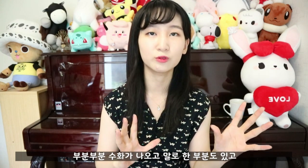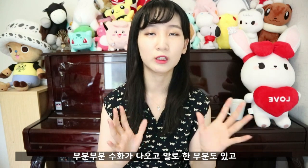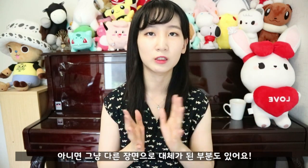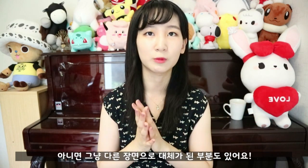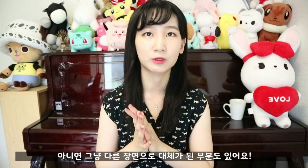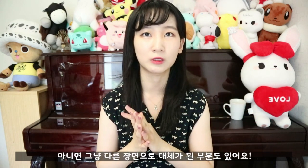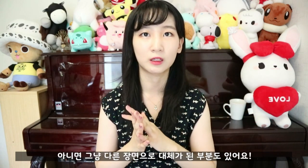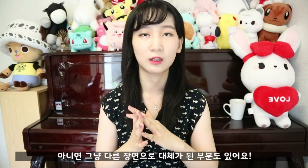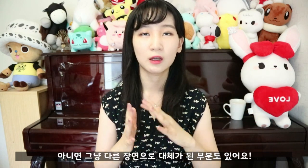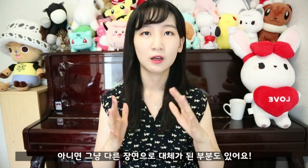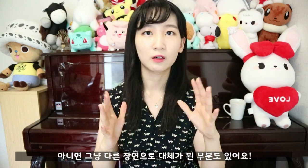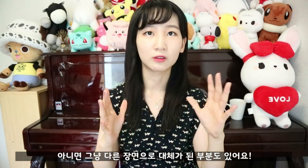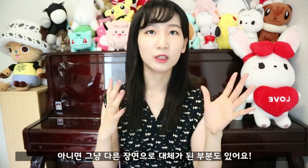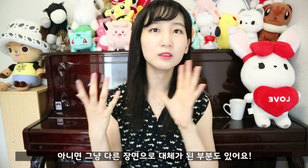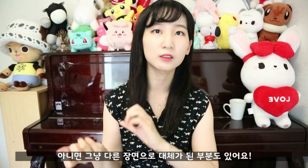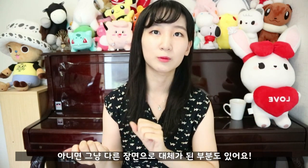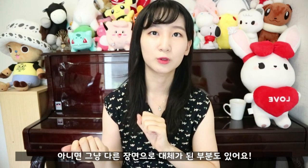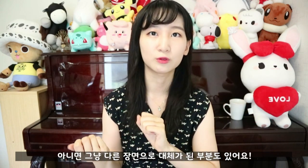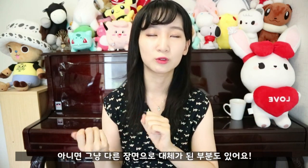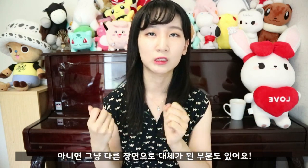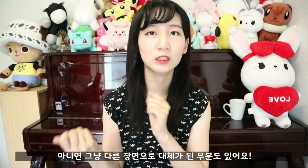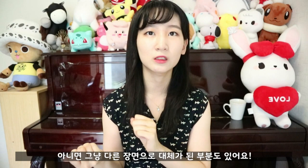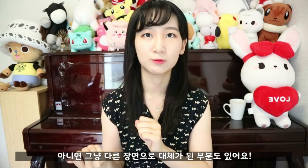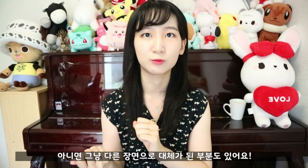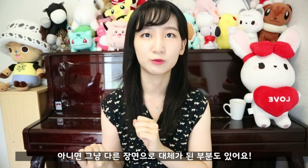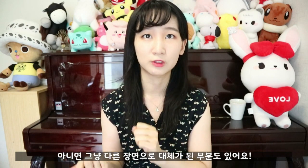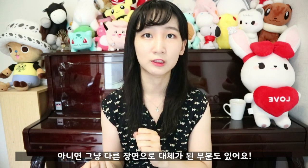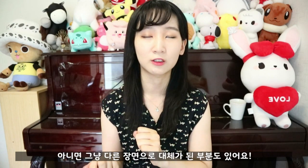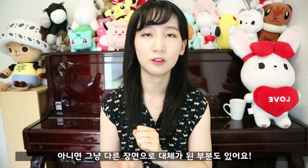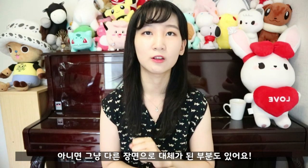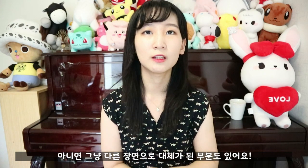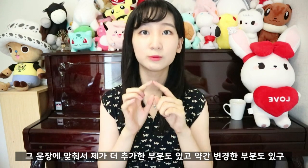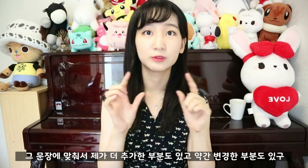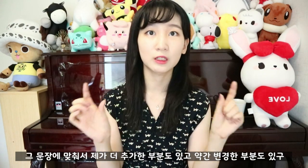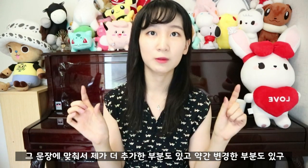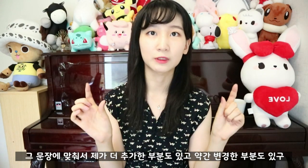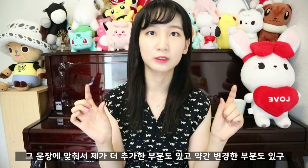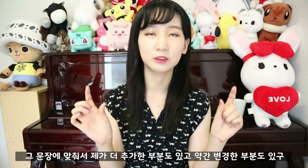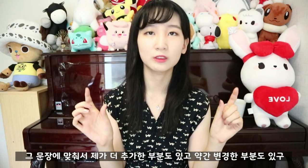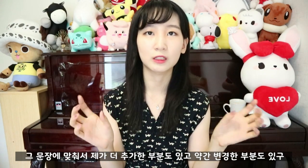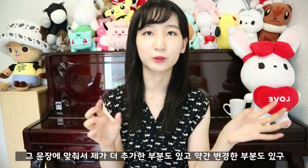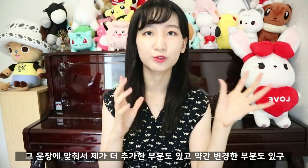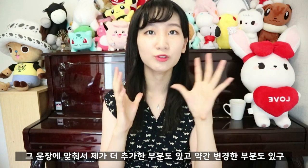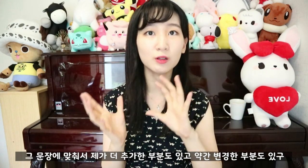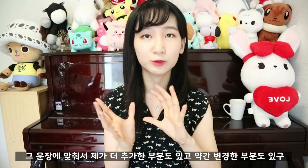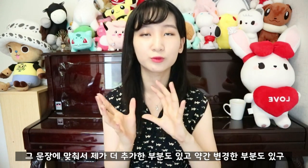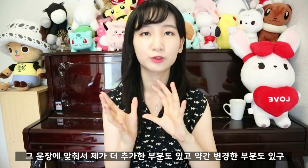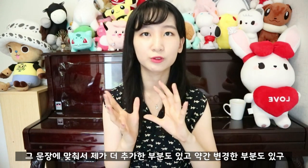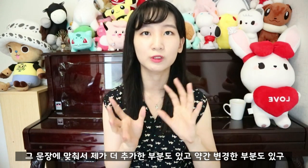있고 아니면 그냥 다른 장면으로 대체가 된 부분도 있어요. 그 문장에 맞춰서 제가 더 추가한 부분도 있고